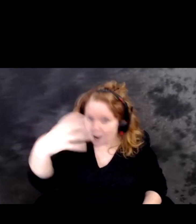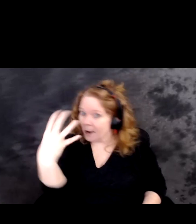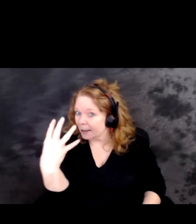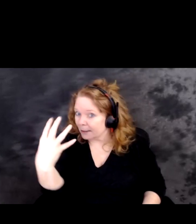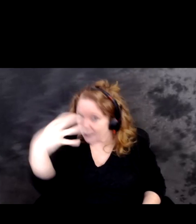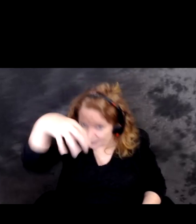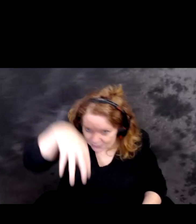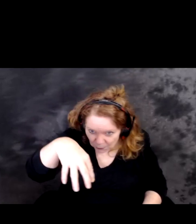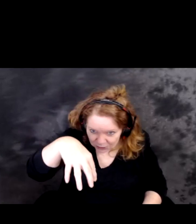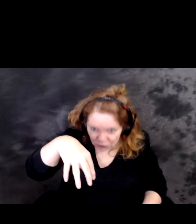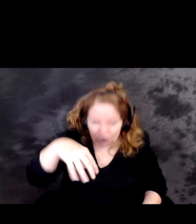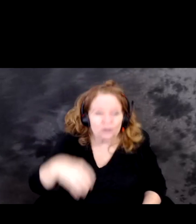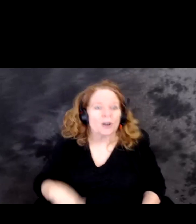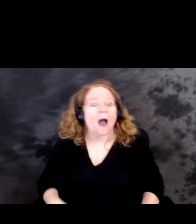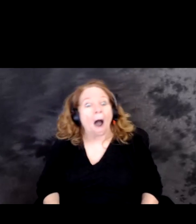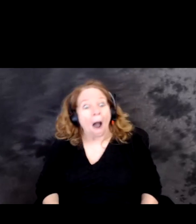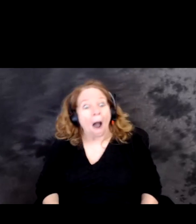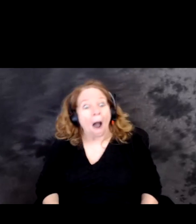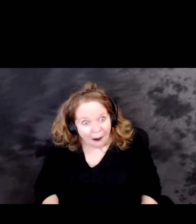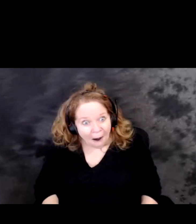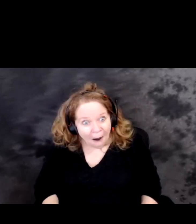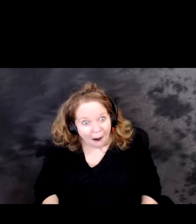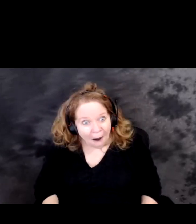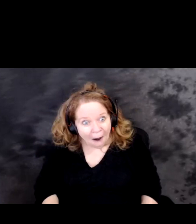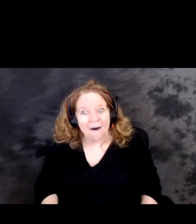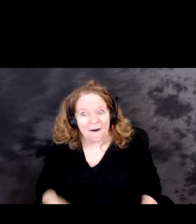Vamos a cambiar la cámara 2.